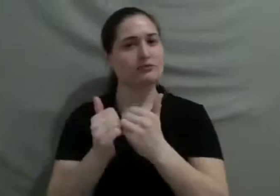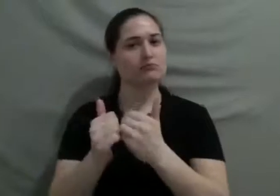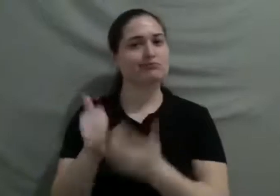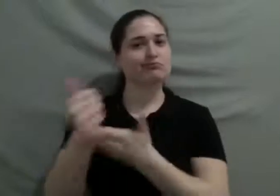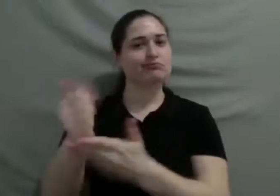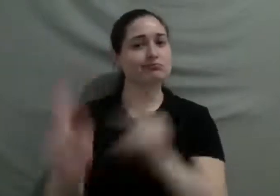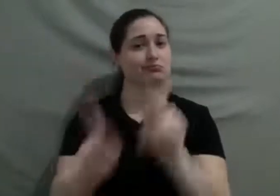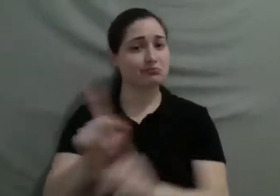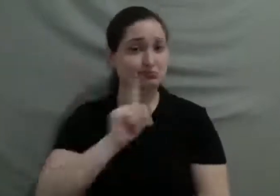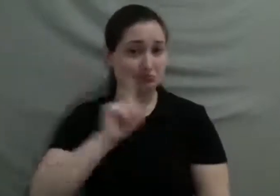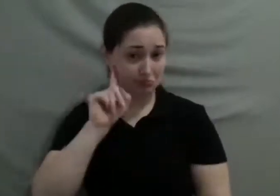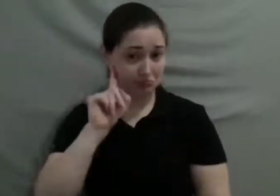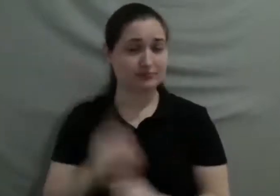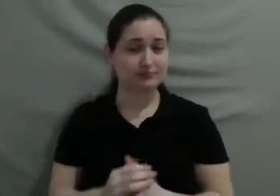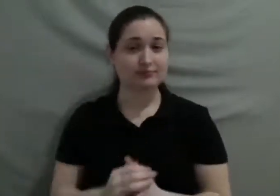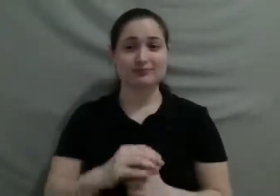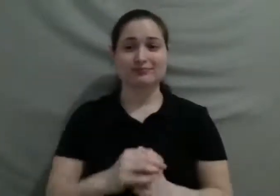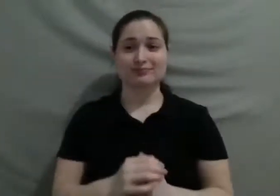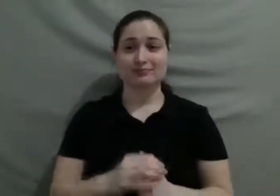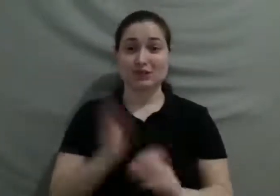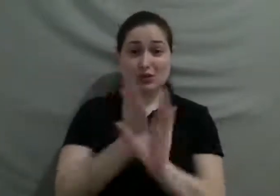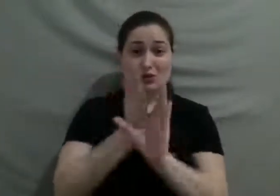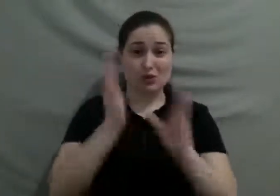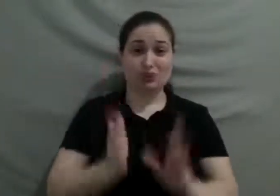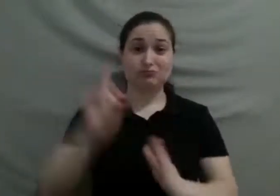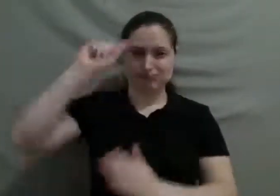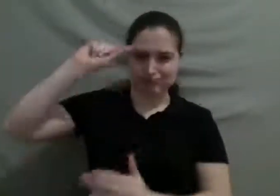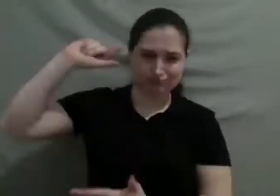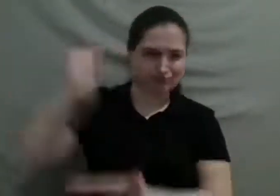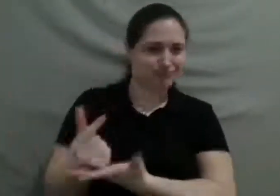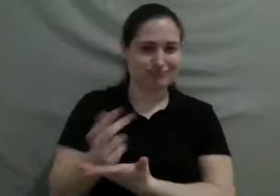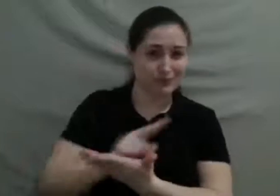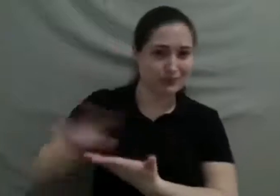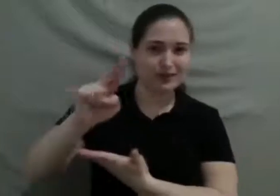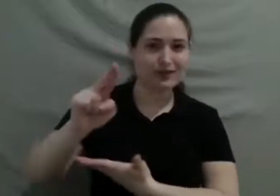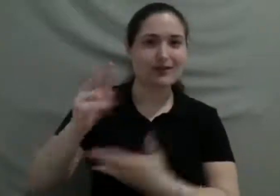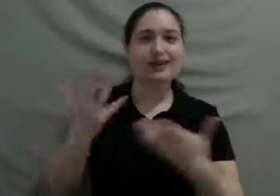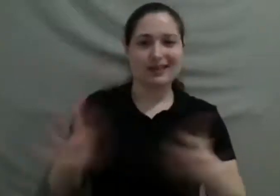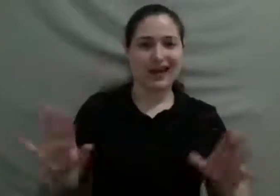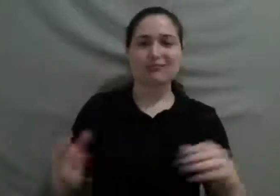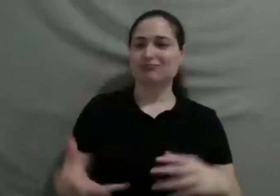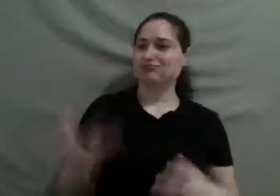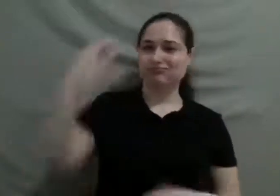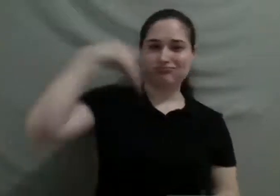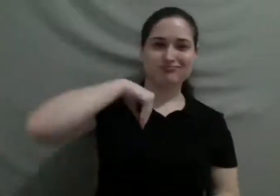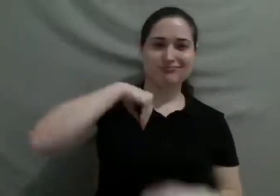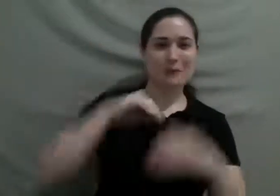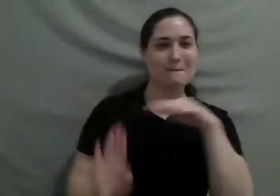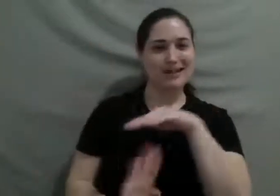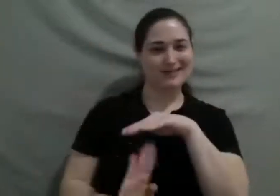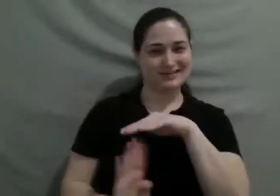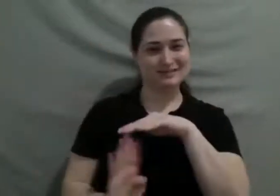cuando terminen ya tengan una información y una formación, aunque sea básica,